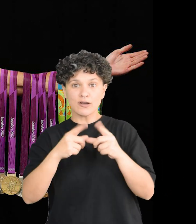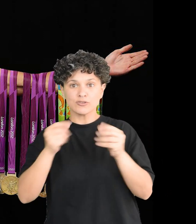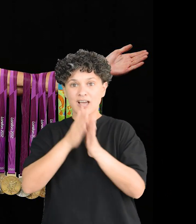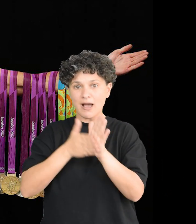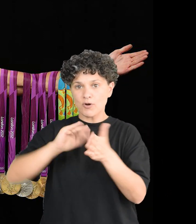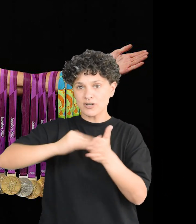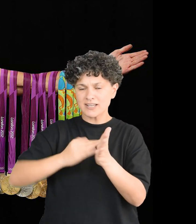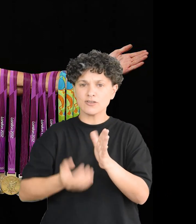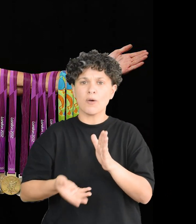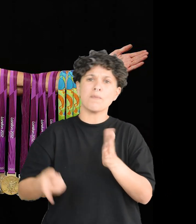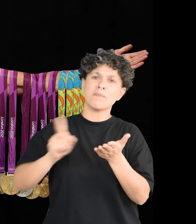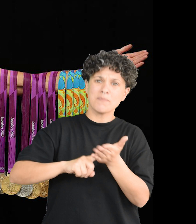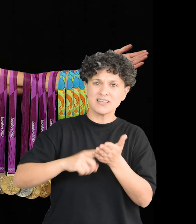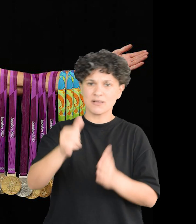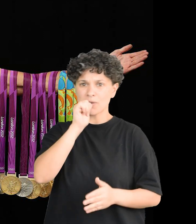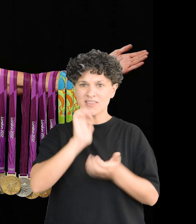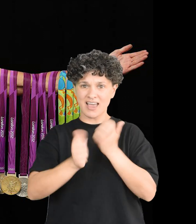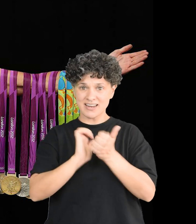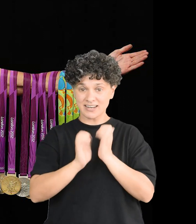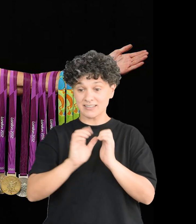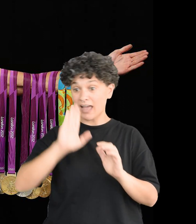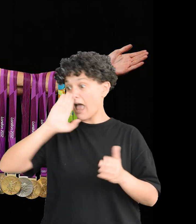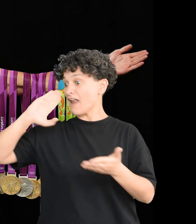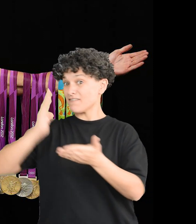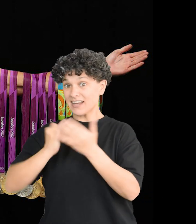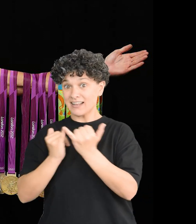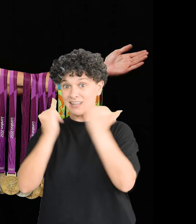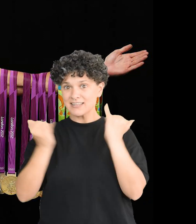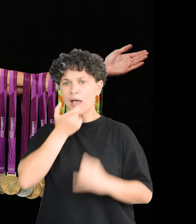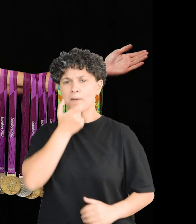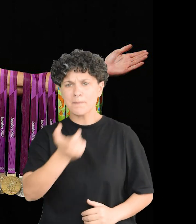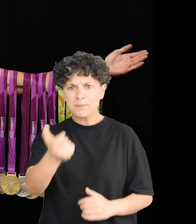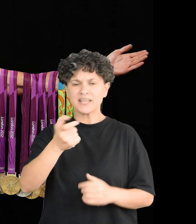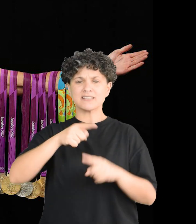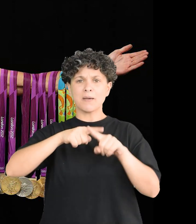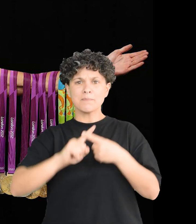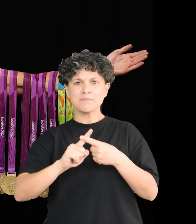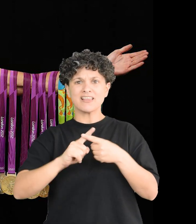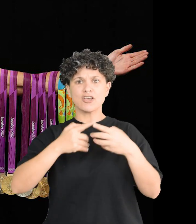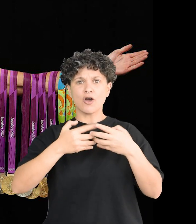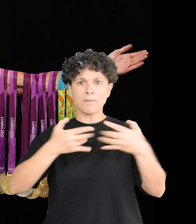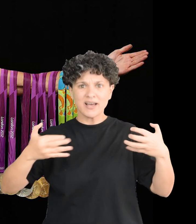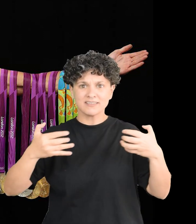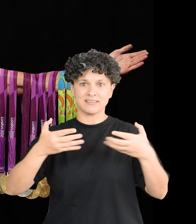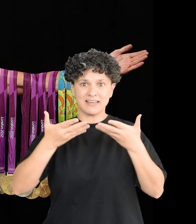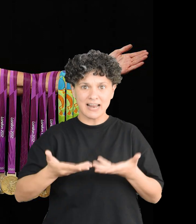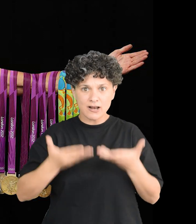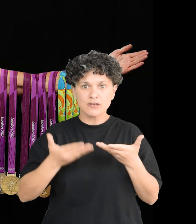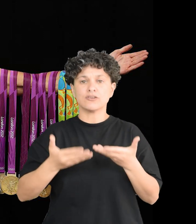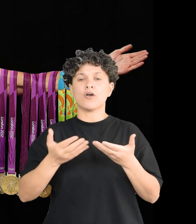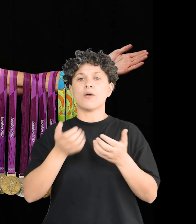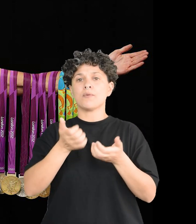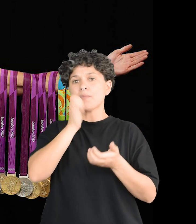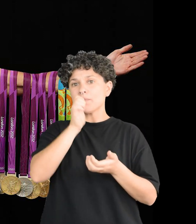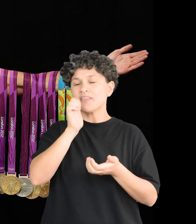más bebidas energéticas y al término del día completaba su dieta con Pizza medio kilo de pastas y bebidas